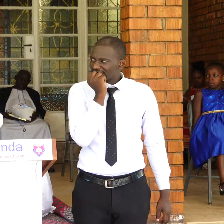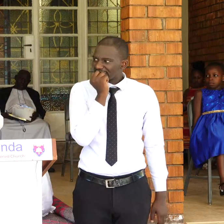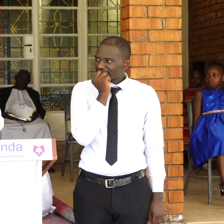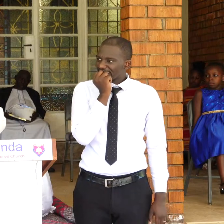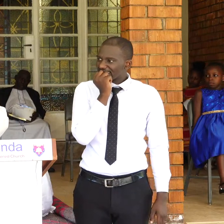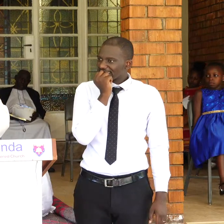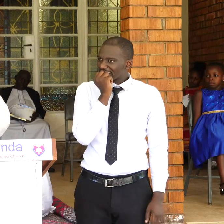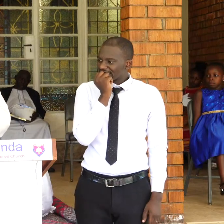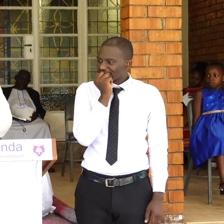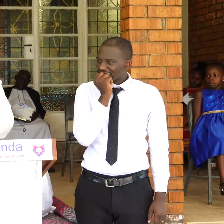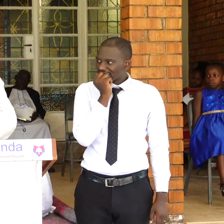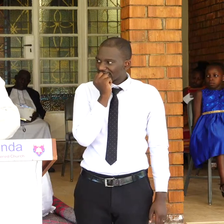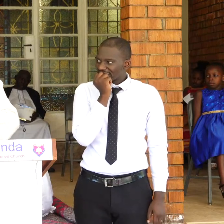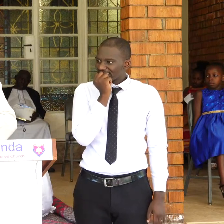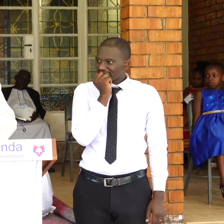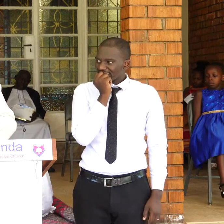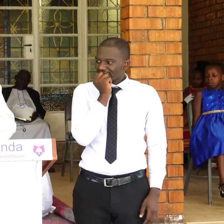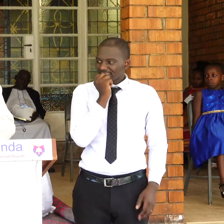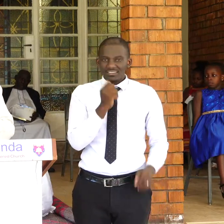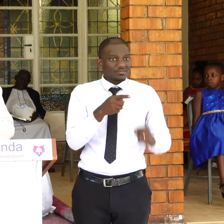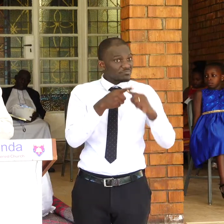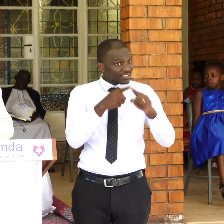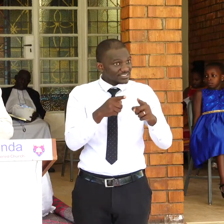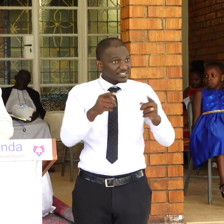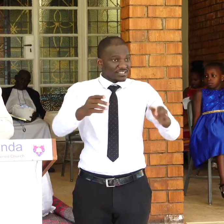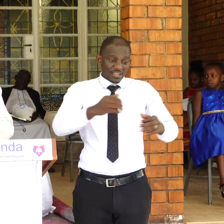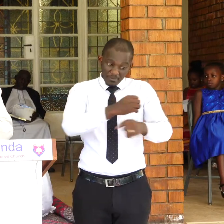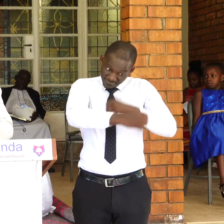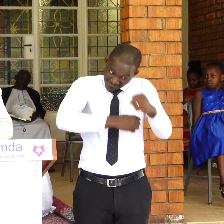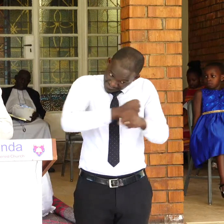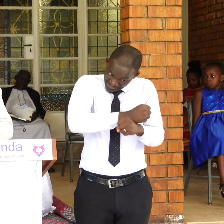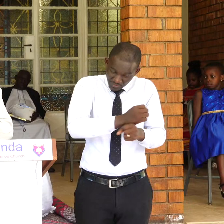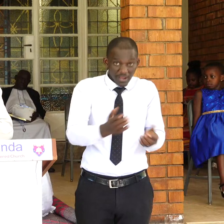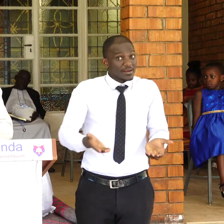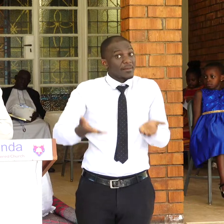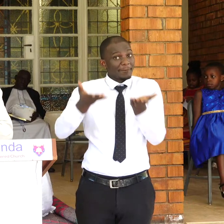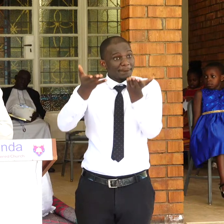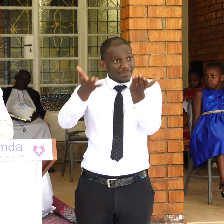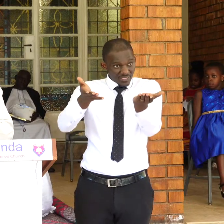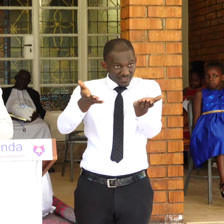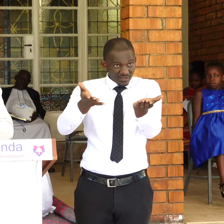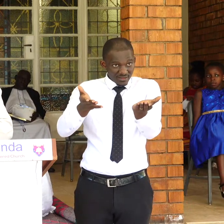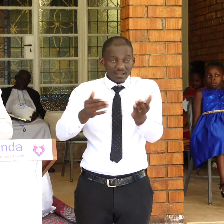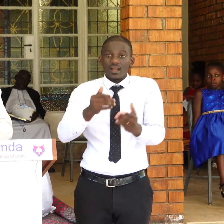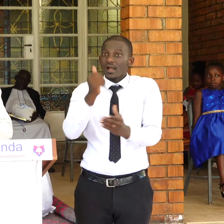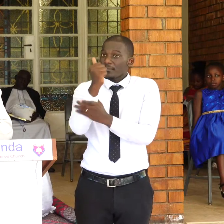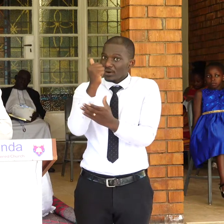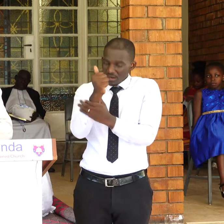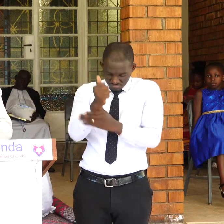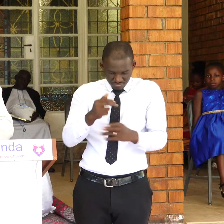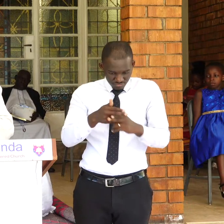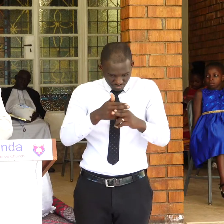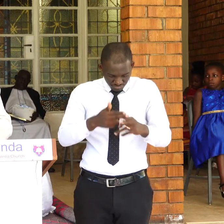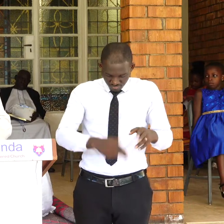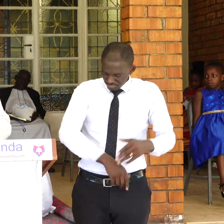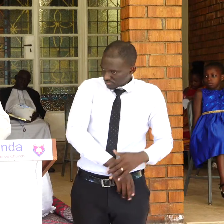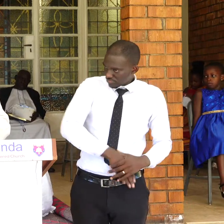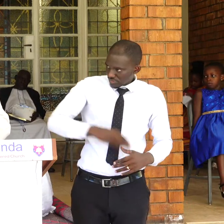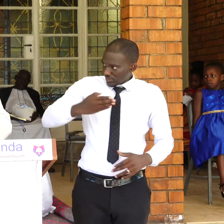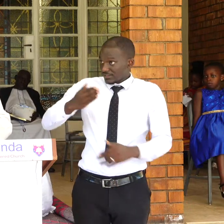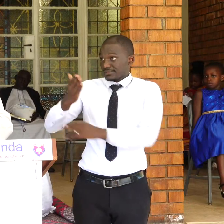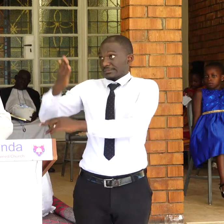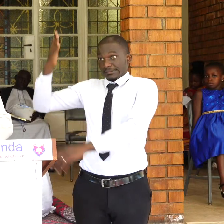Naye ketutegeera ke kano nti n'amukola ki? N'amusiba. Ibulayimu n'agolola omukono gwe n'addira akambe okutta omwana